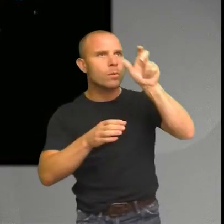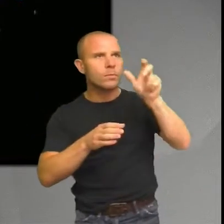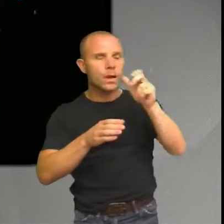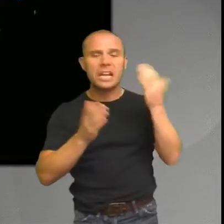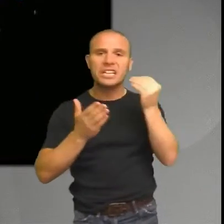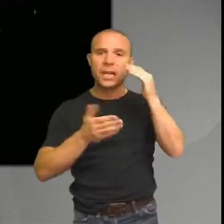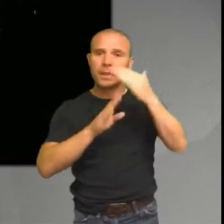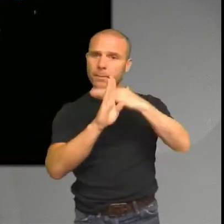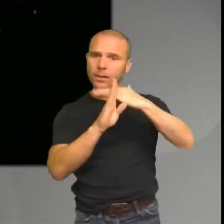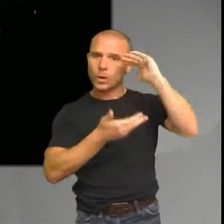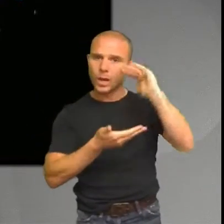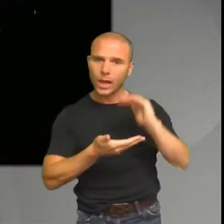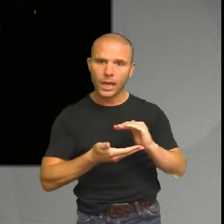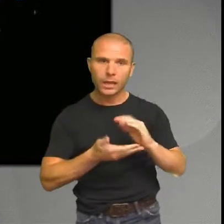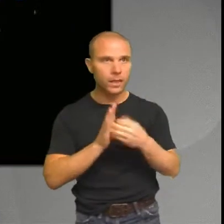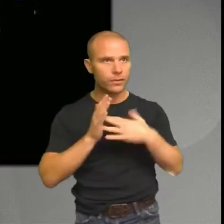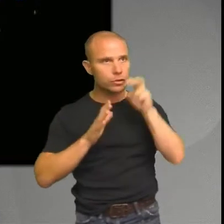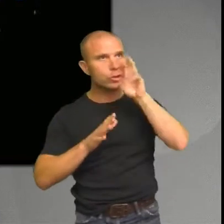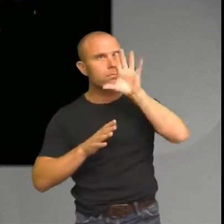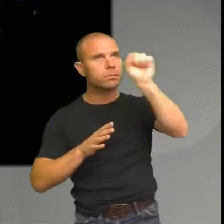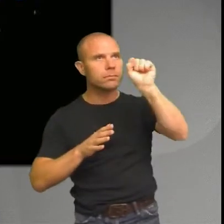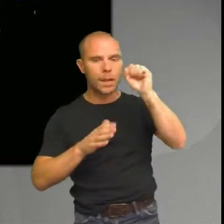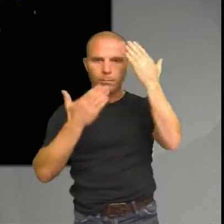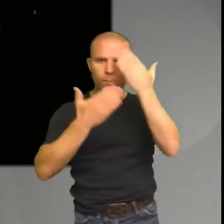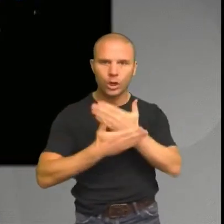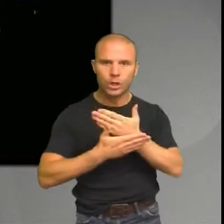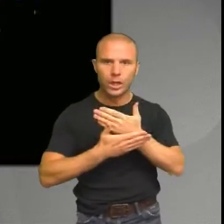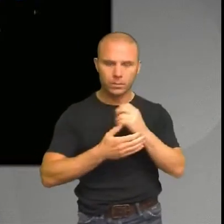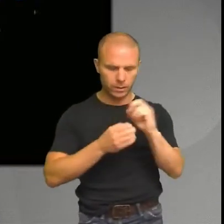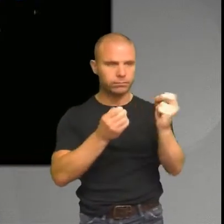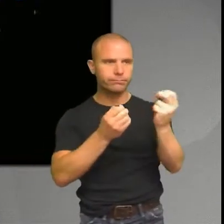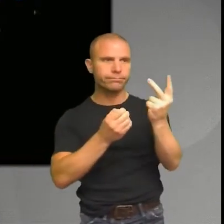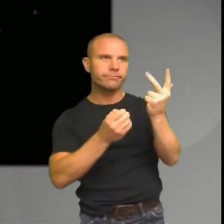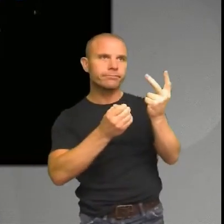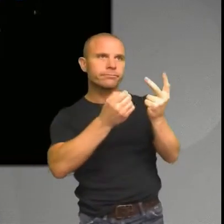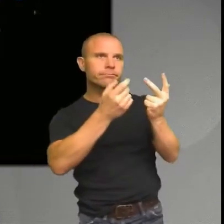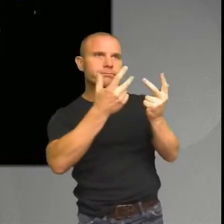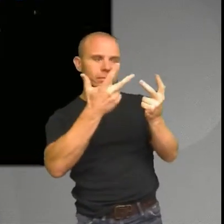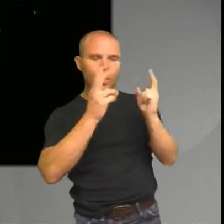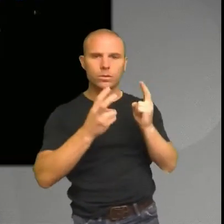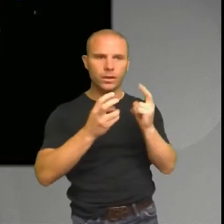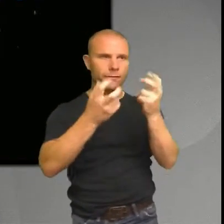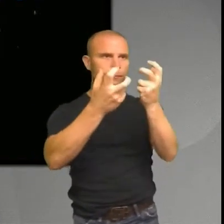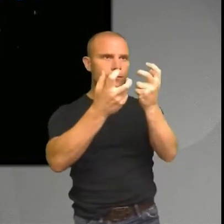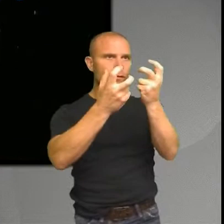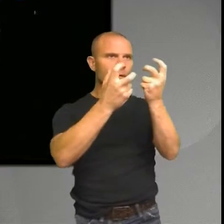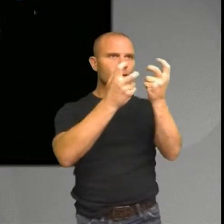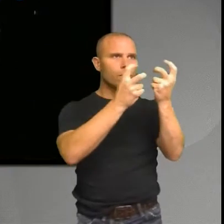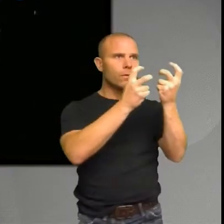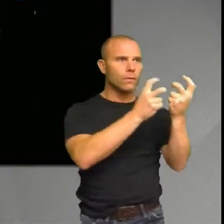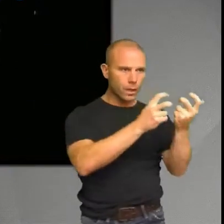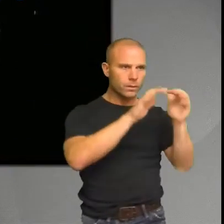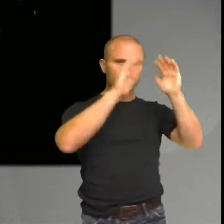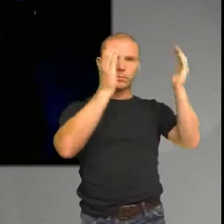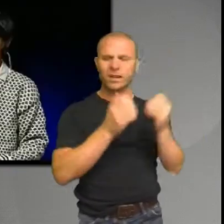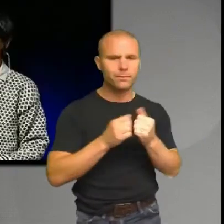solytan. Därför ser de mörkare ut. Det växer upp och ser ut att flytta på solytan innan de försvinner. Med